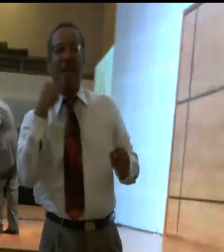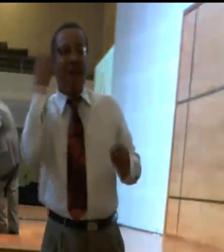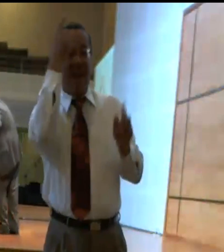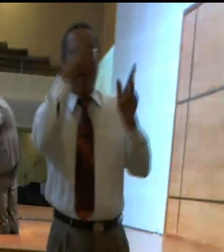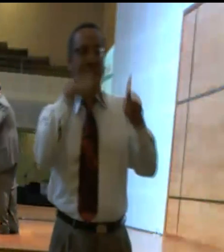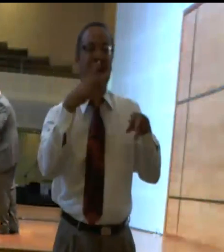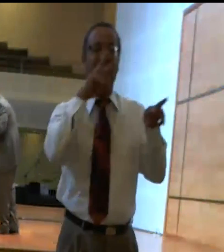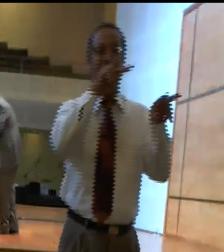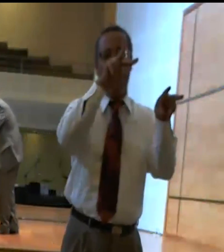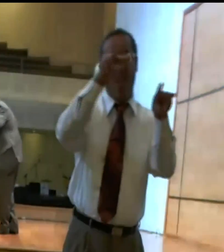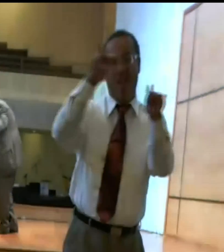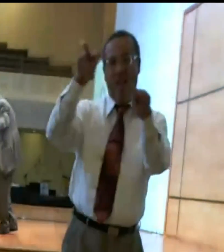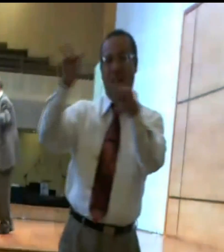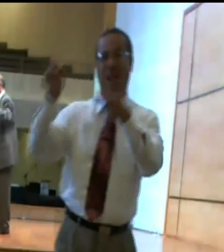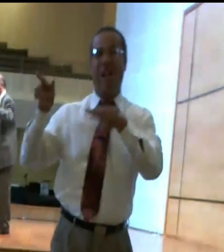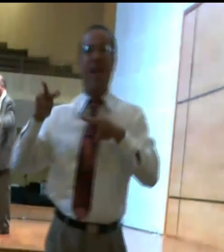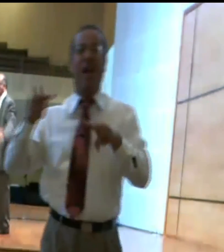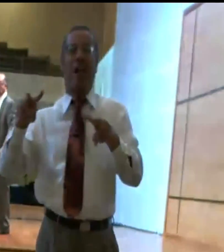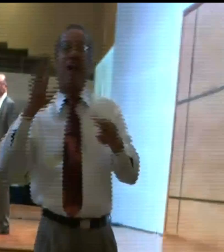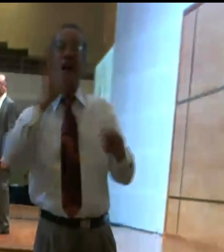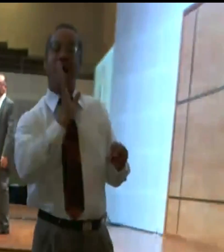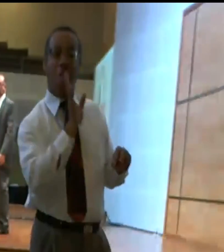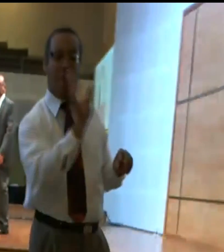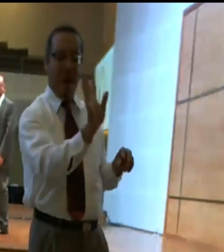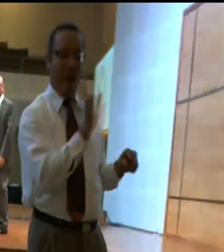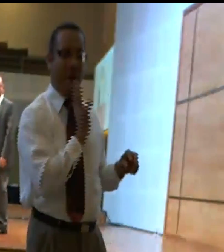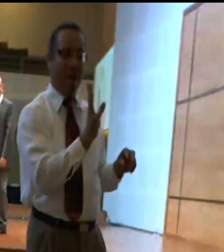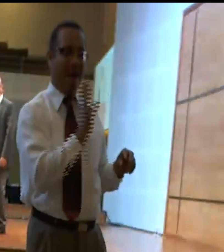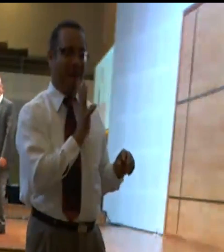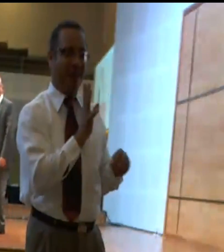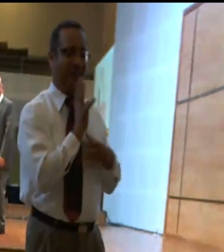personas que veíamos y con las cuales hablábamos.